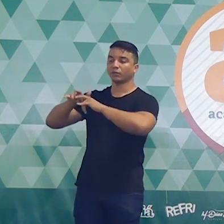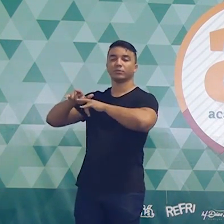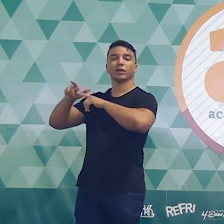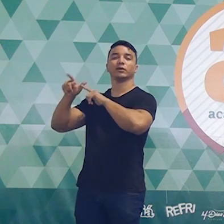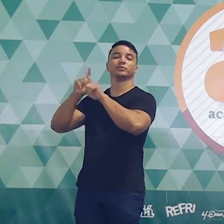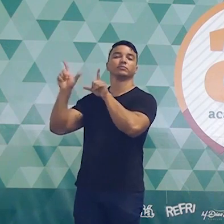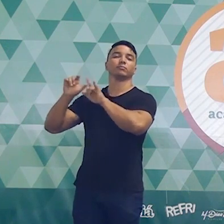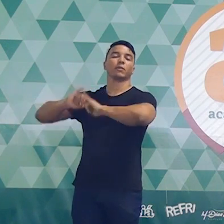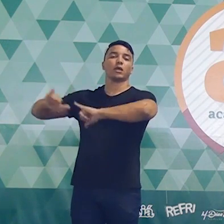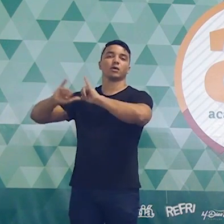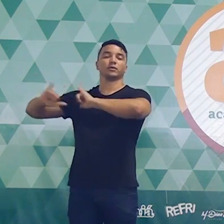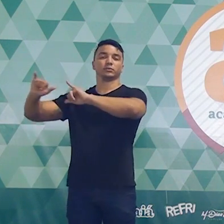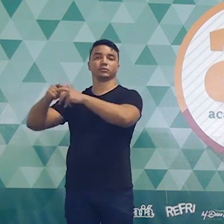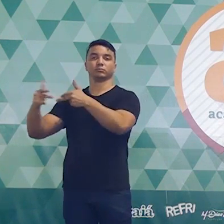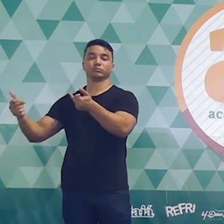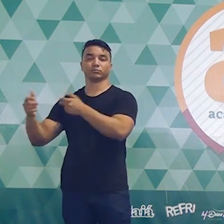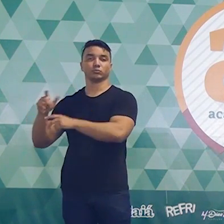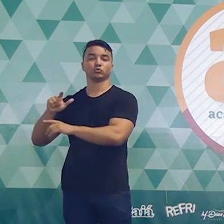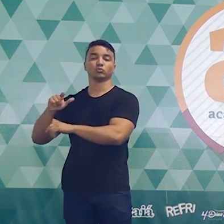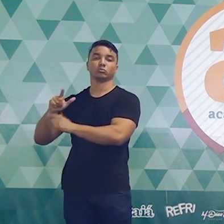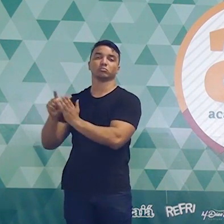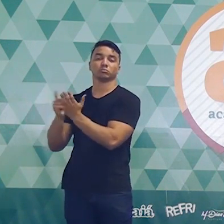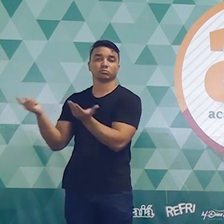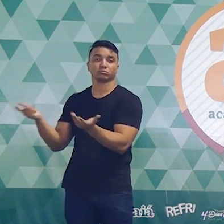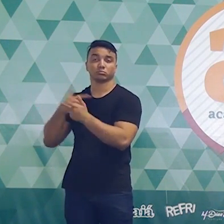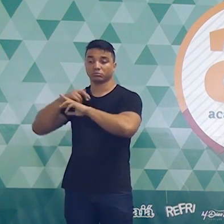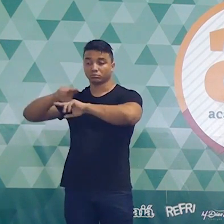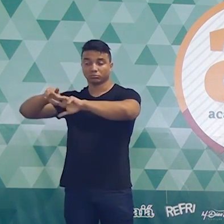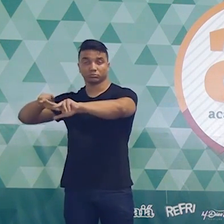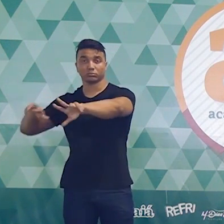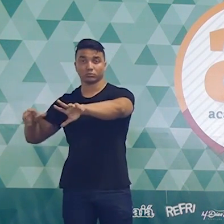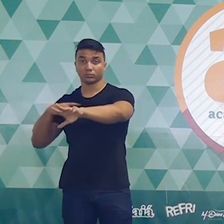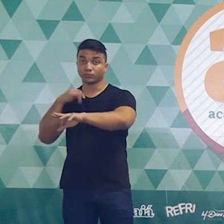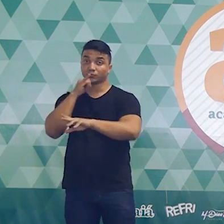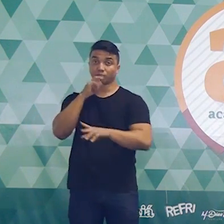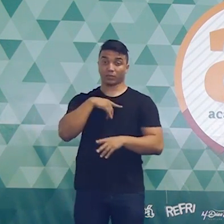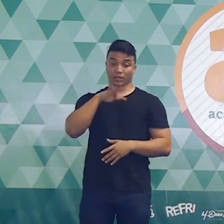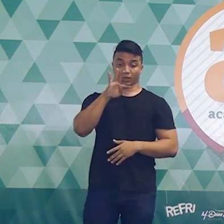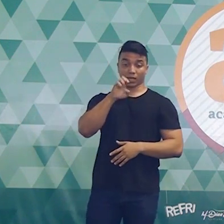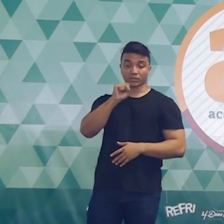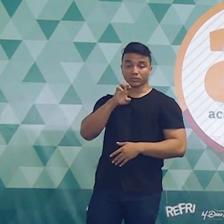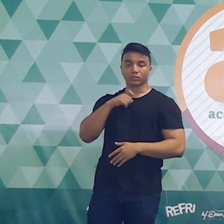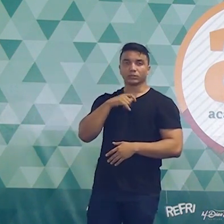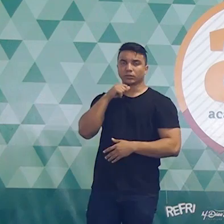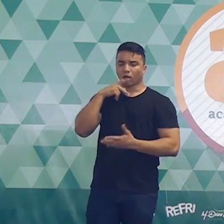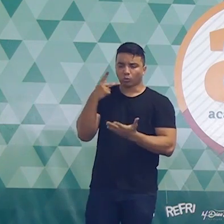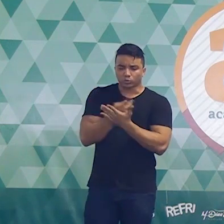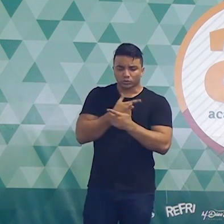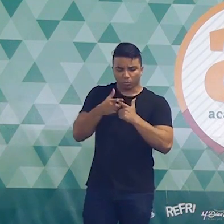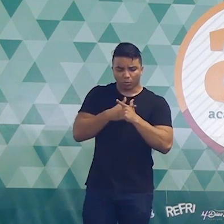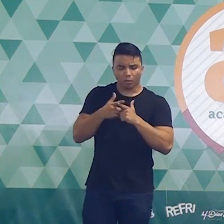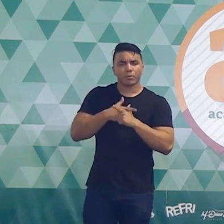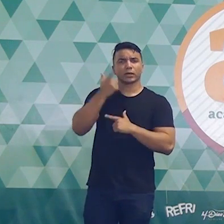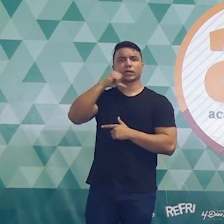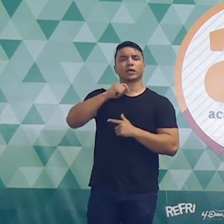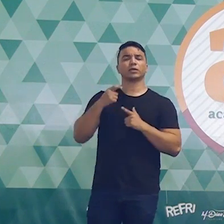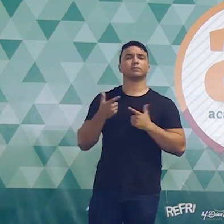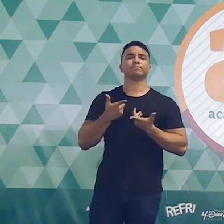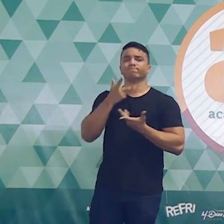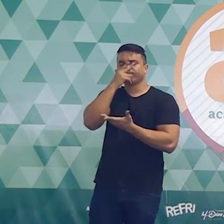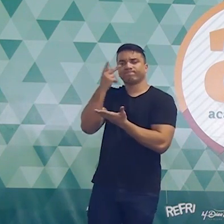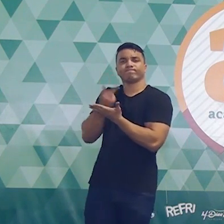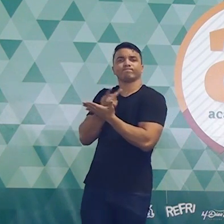Na minha tese eu vou dizer o quê? Que se um problema ocorre, alguém está falhando. Quem é